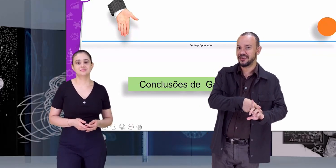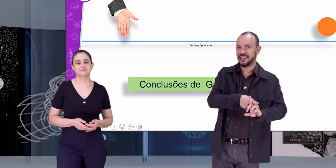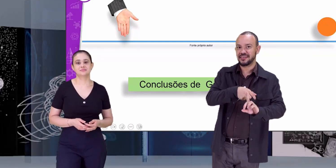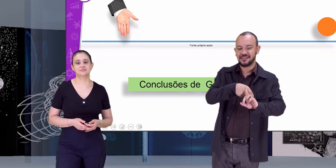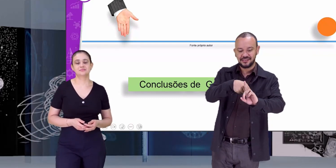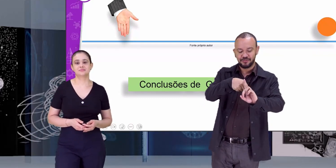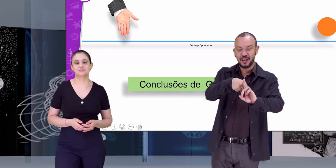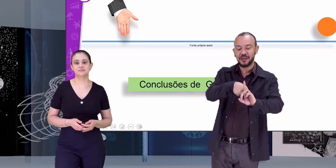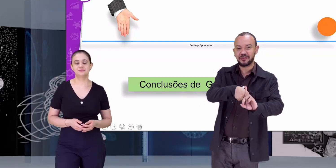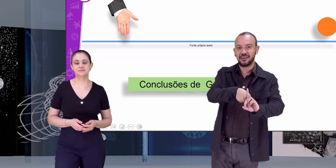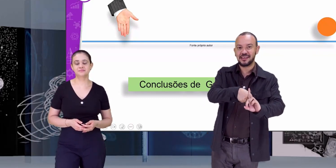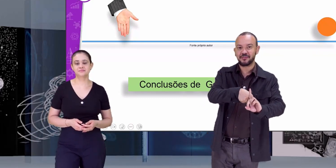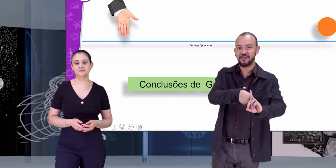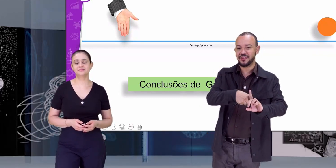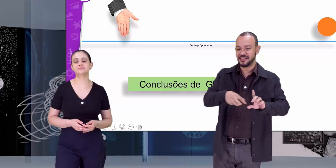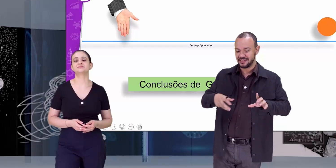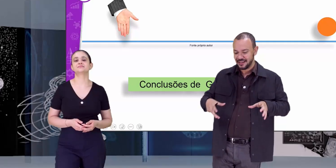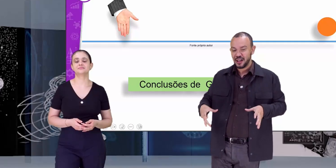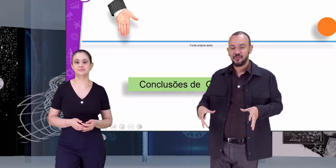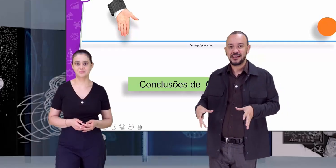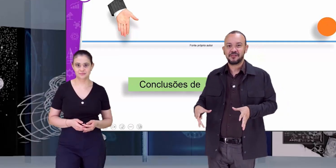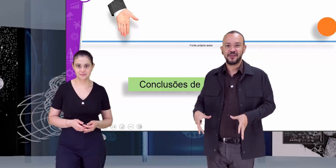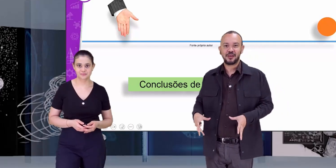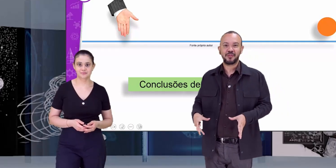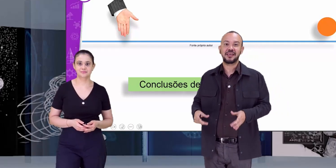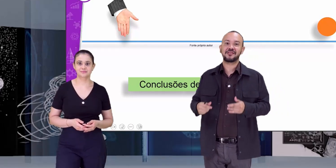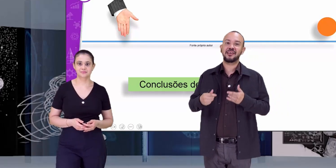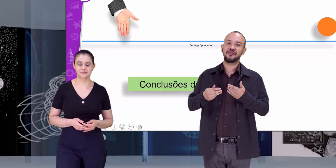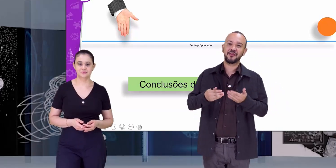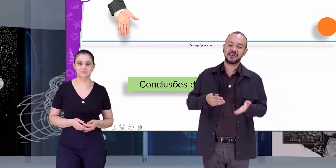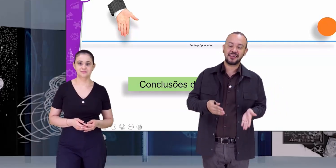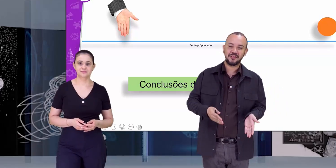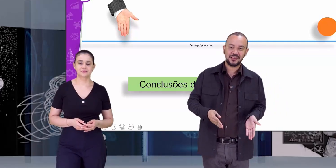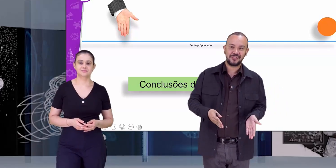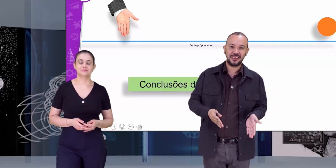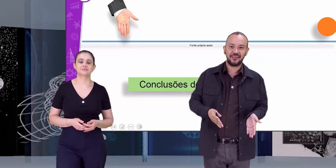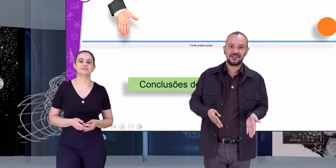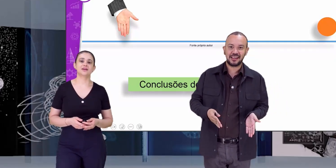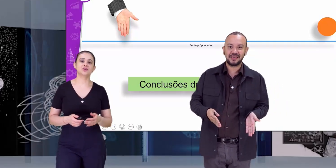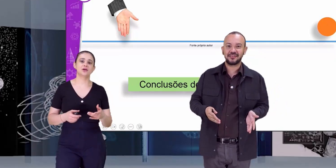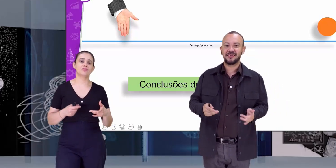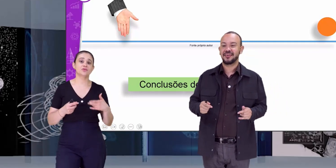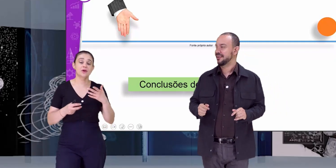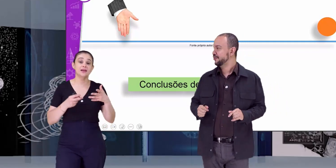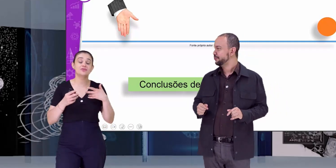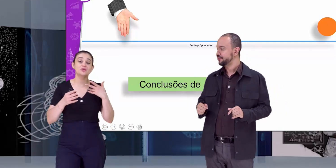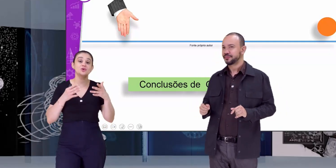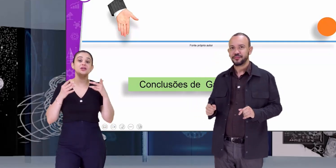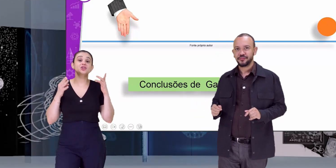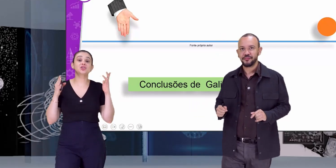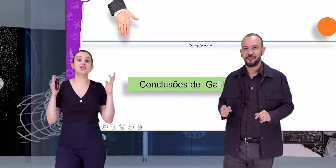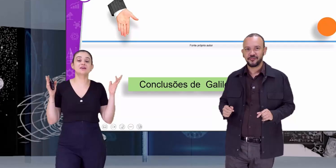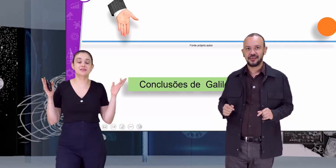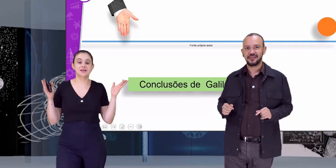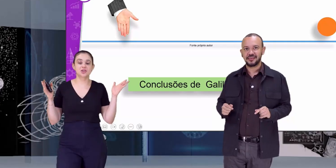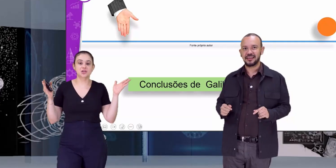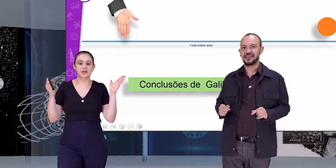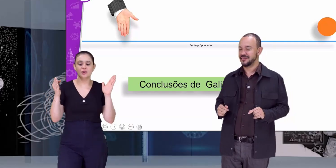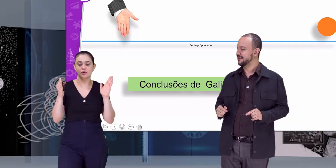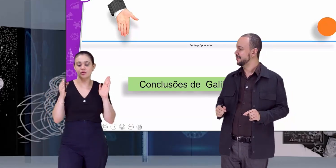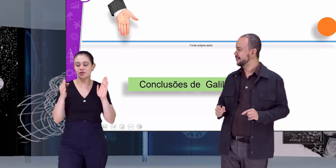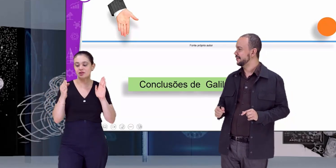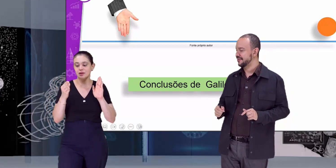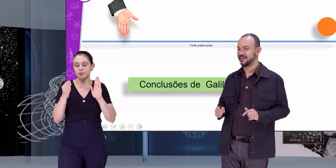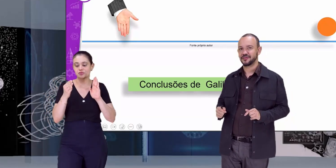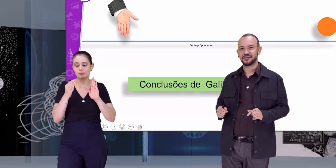contato, que ela perpendicular à superfície. Mas a força-peso é uma força gravitacional, certo? Ela funciona à distância, né, gente? Isso. É que